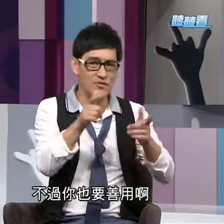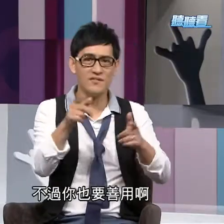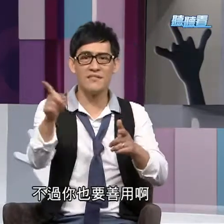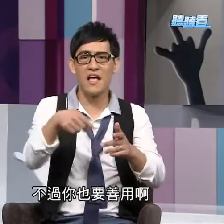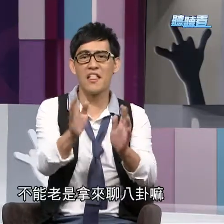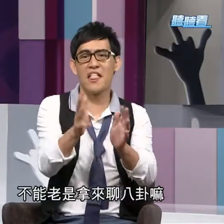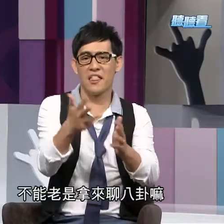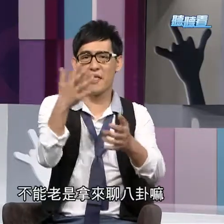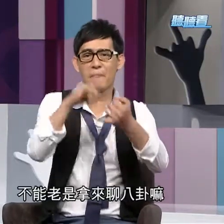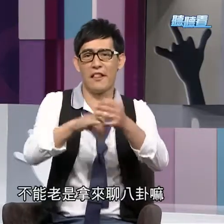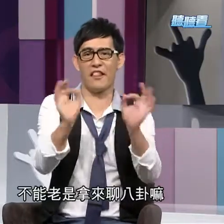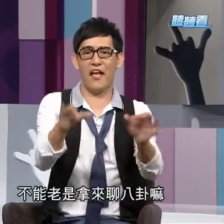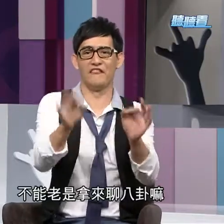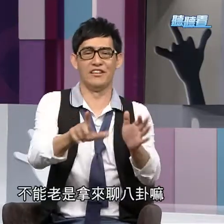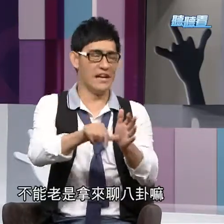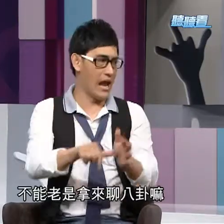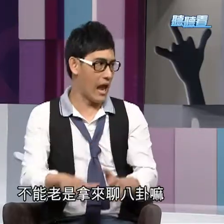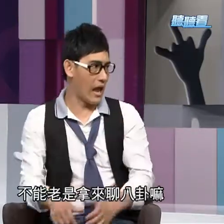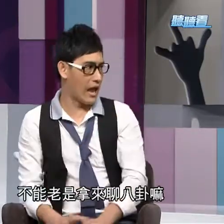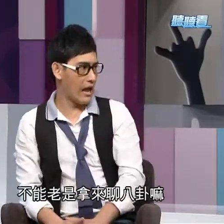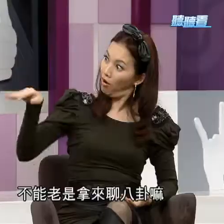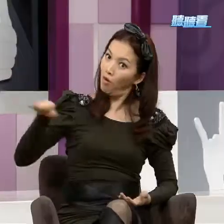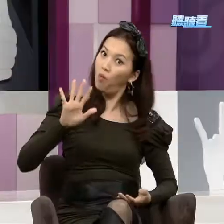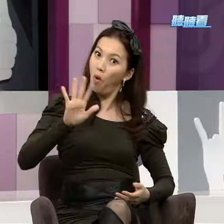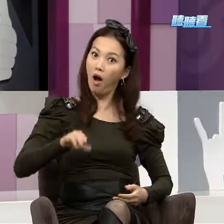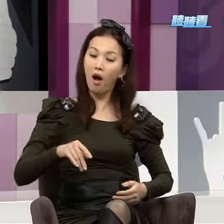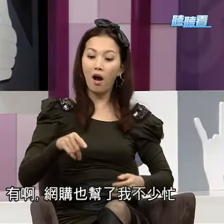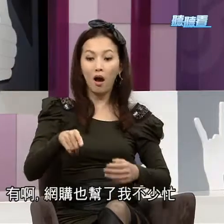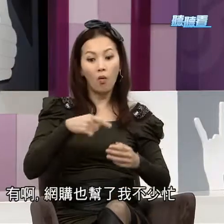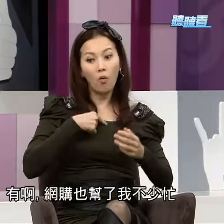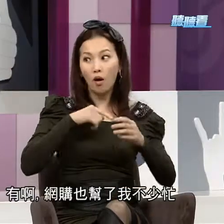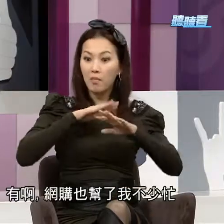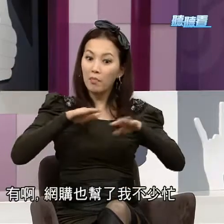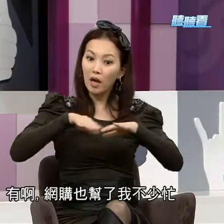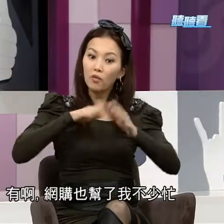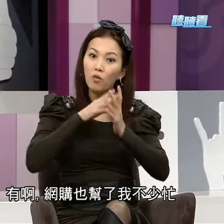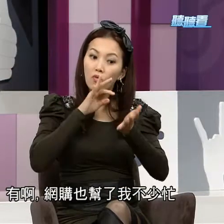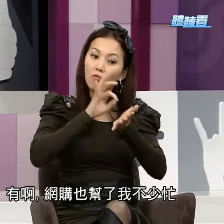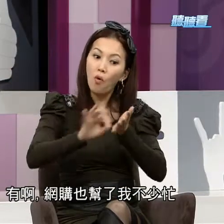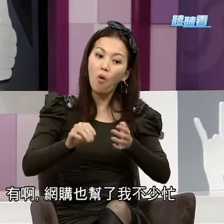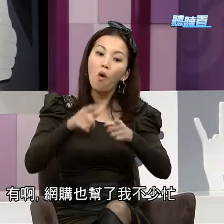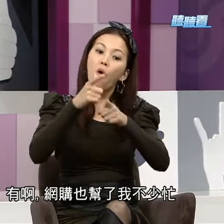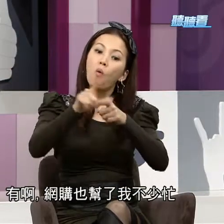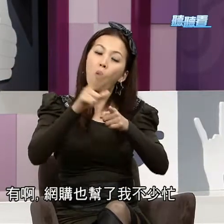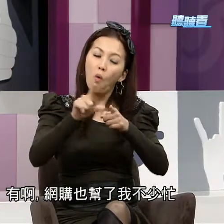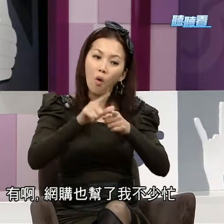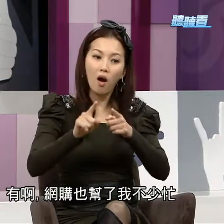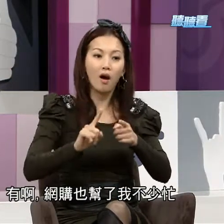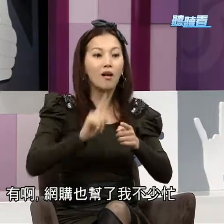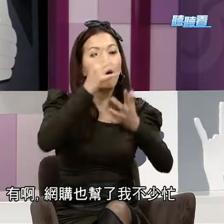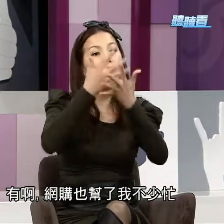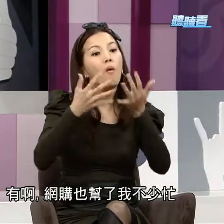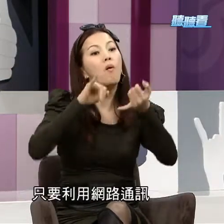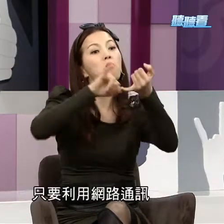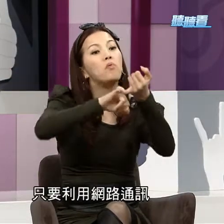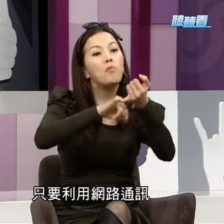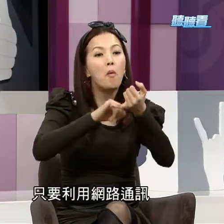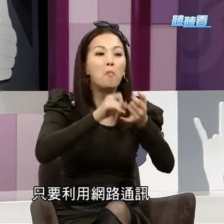不能老是拿来聊八卦嘛。 有啊。网购也帮了我不少忙呢，只要利用